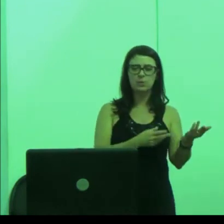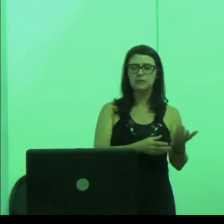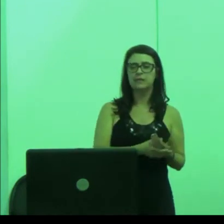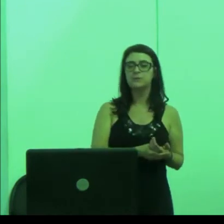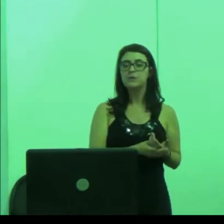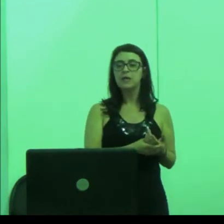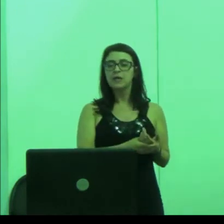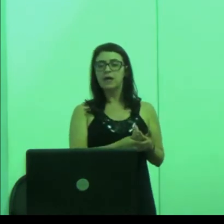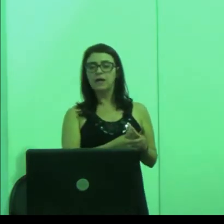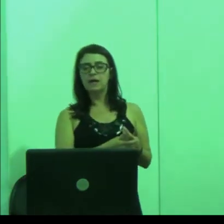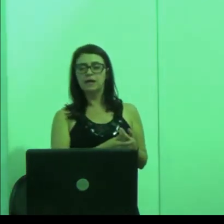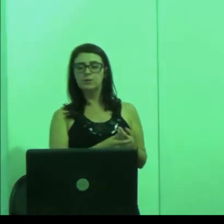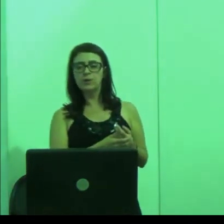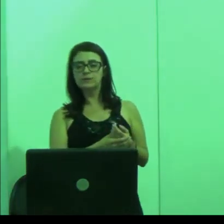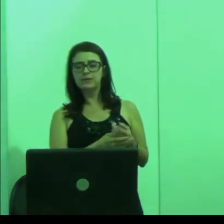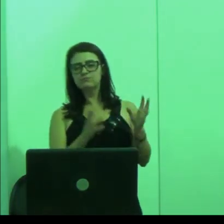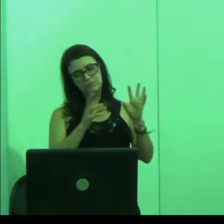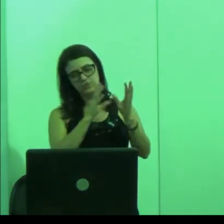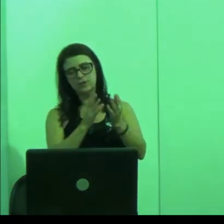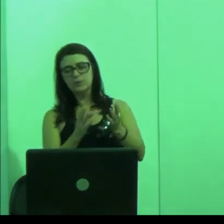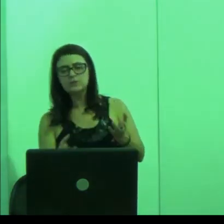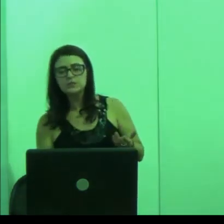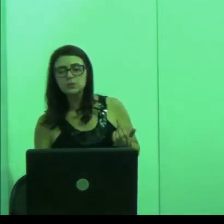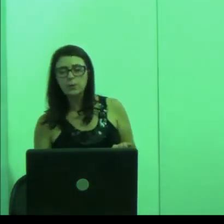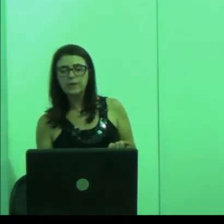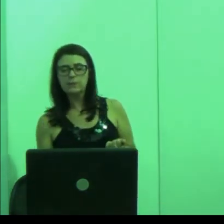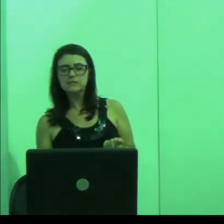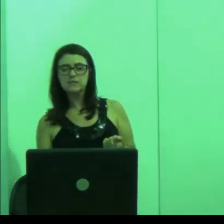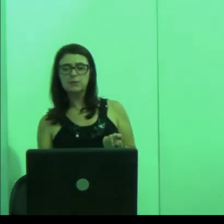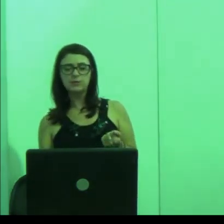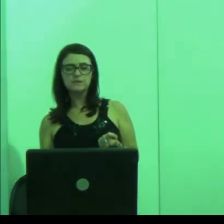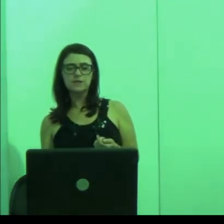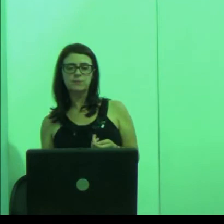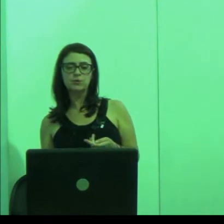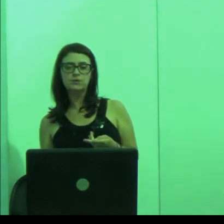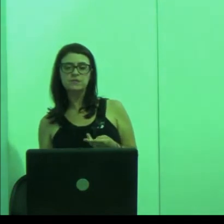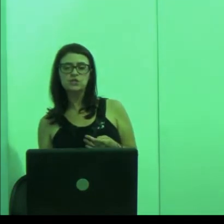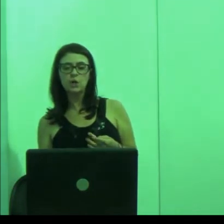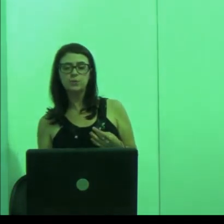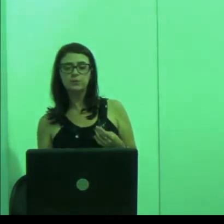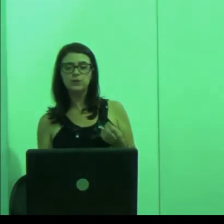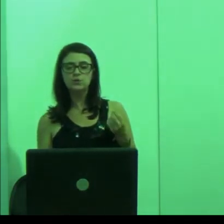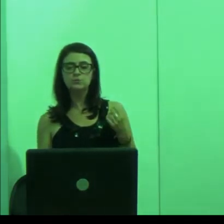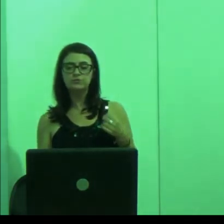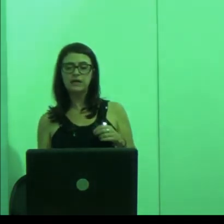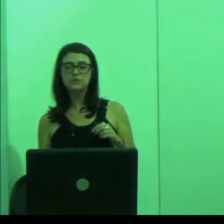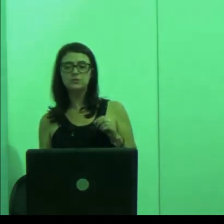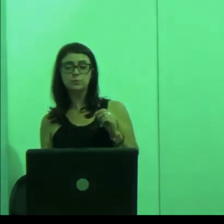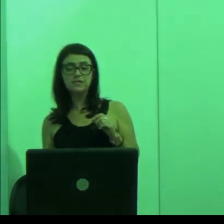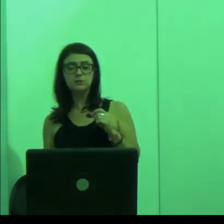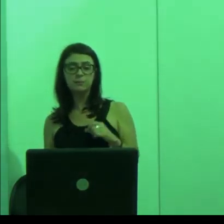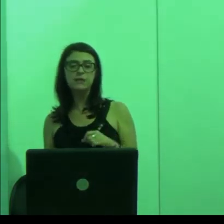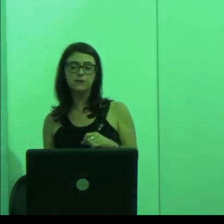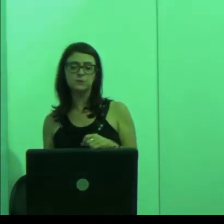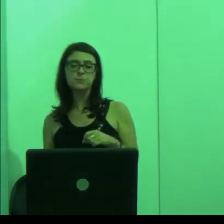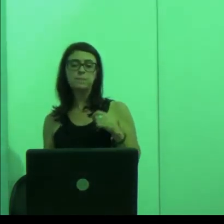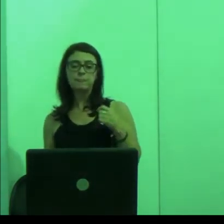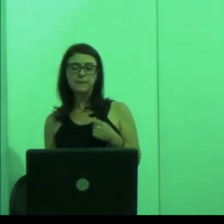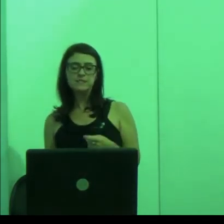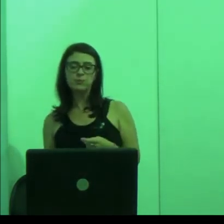apontava. É, no meu, né, te dei algumas coisas. No poema acima, por exemplo, eu quis deixar o primeiro e o último verso do mesmo tamanho. Nesse poema,